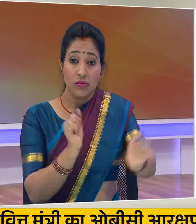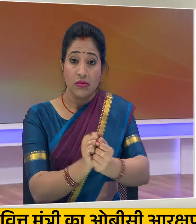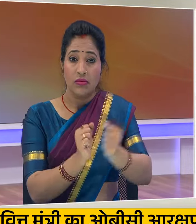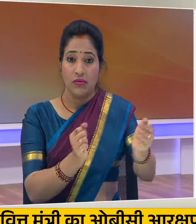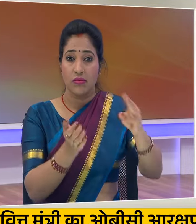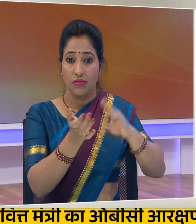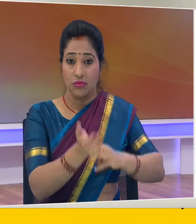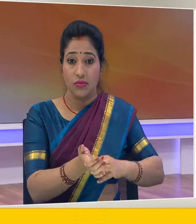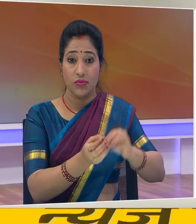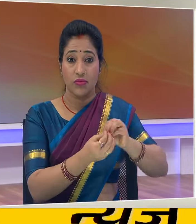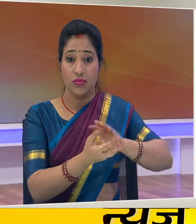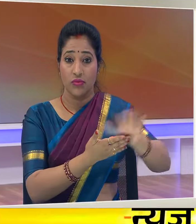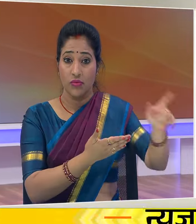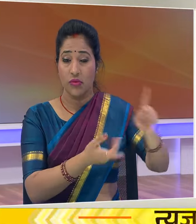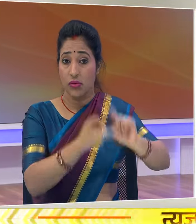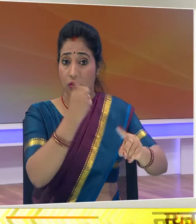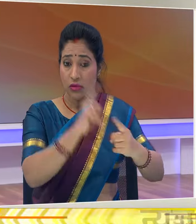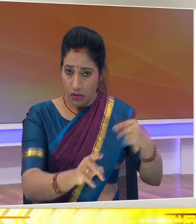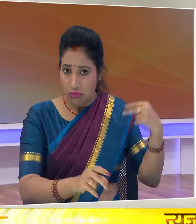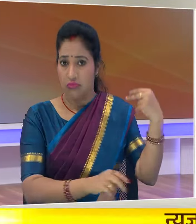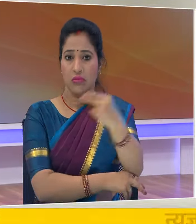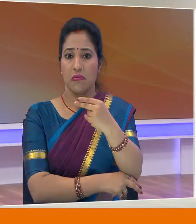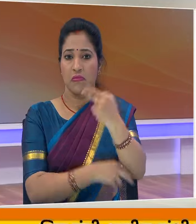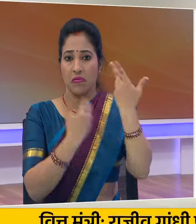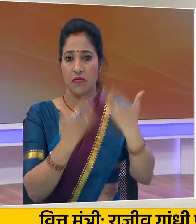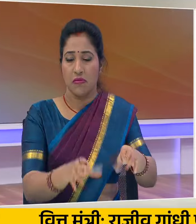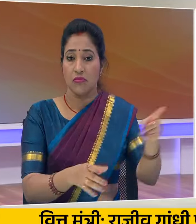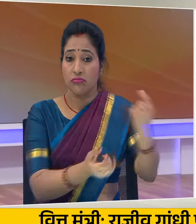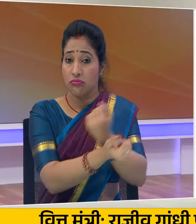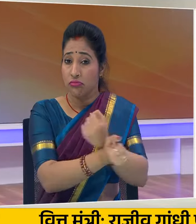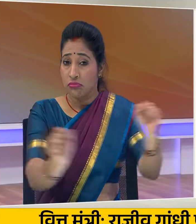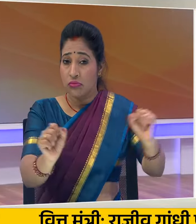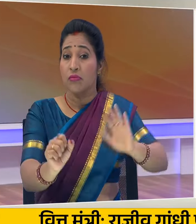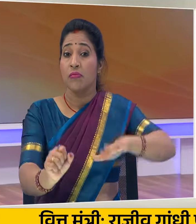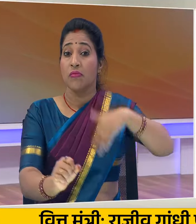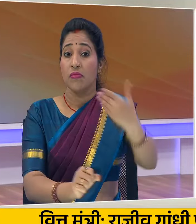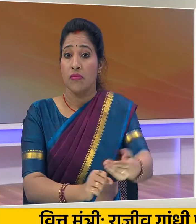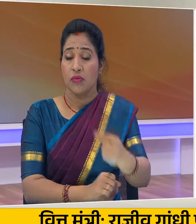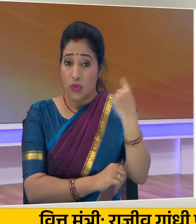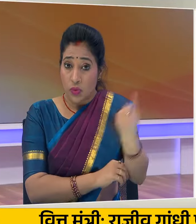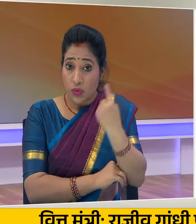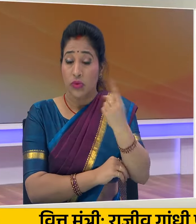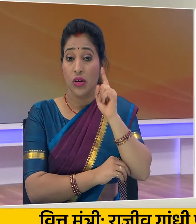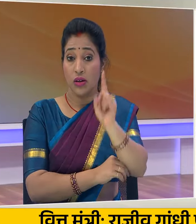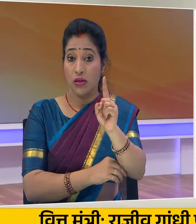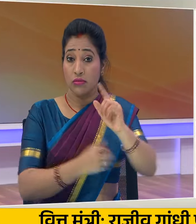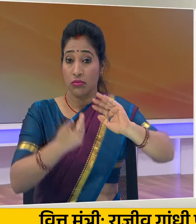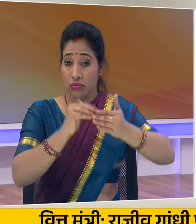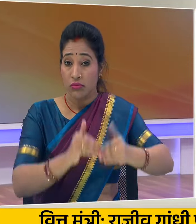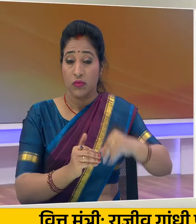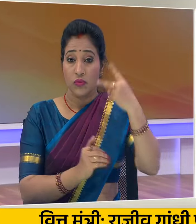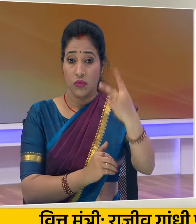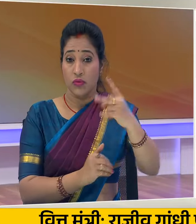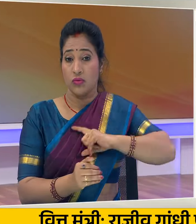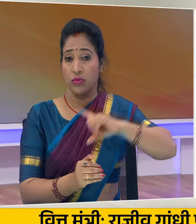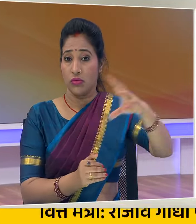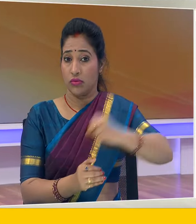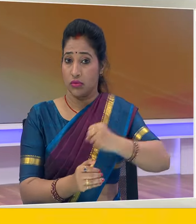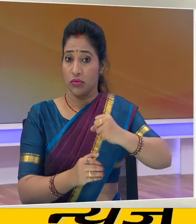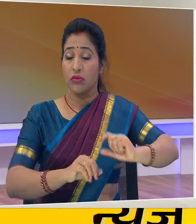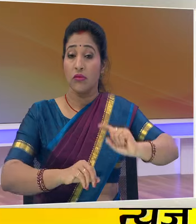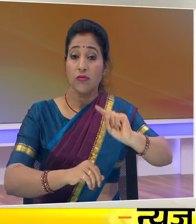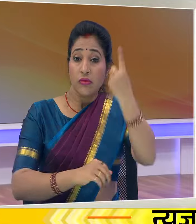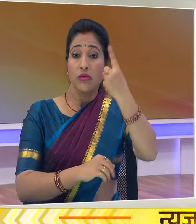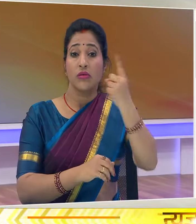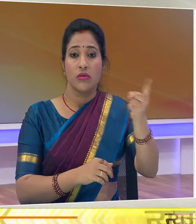मनु भाकर ने इतिहास रच दिया है। वो आजादी के बाद एक ही ओलंपिक में 2 पदक जीतने वाली